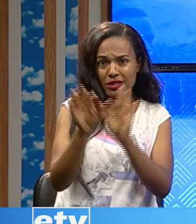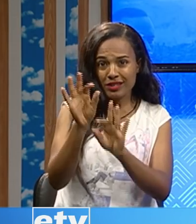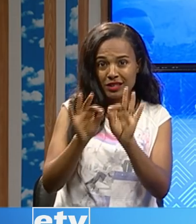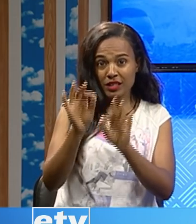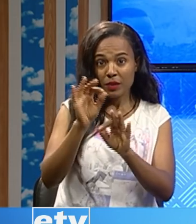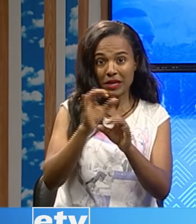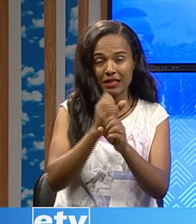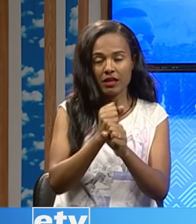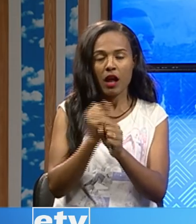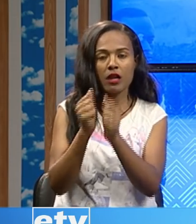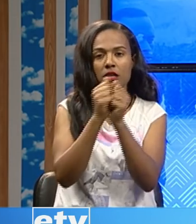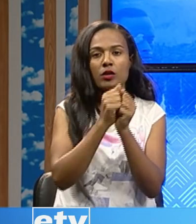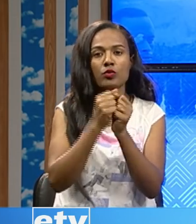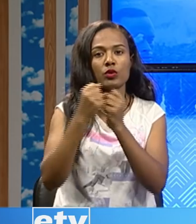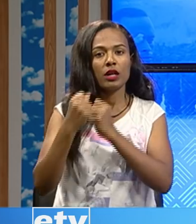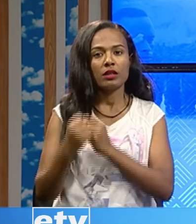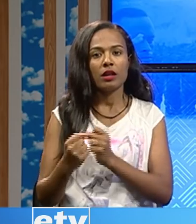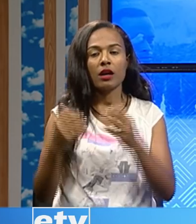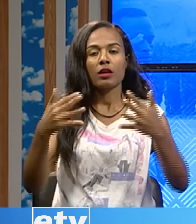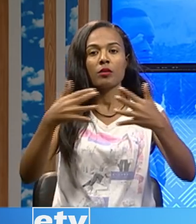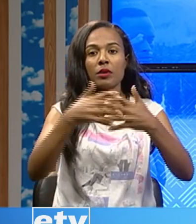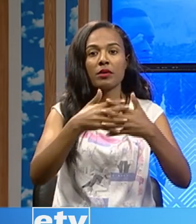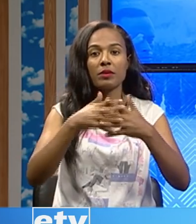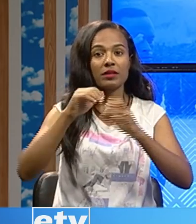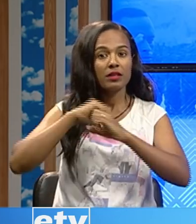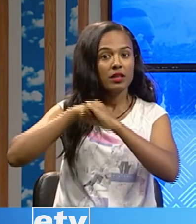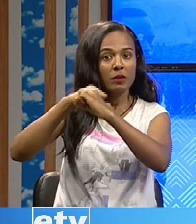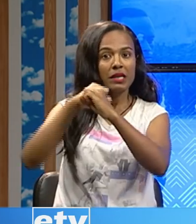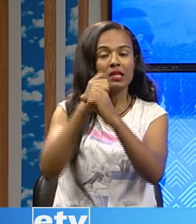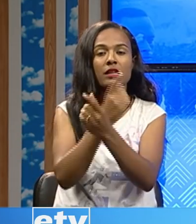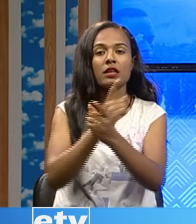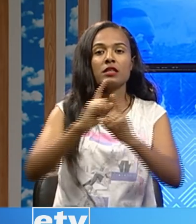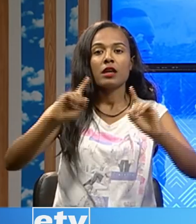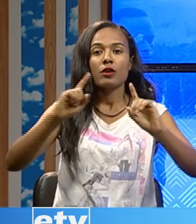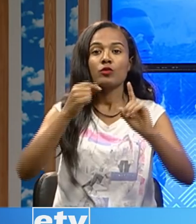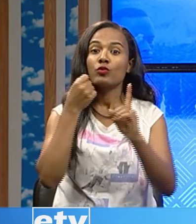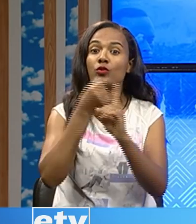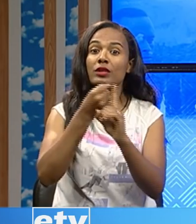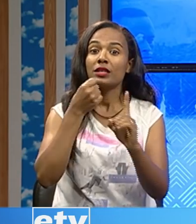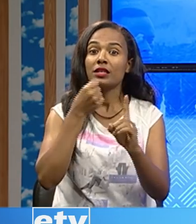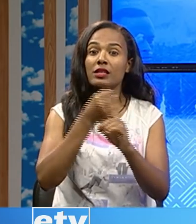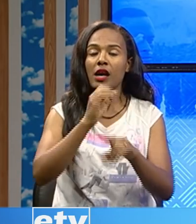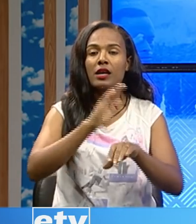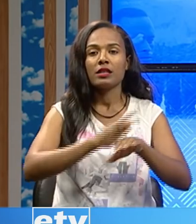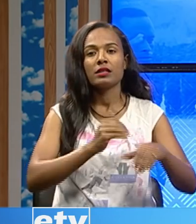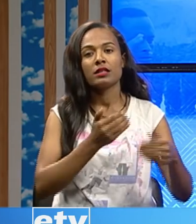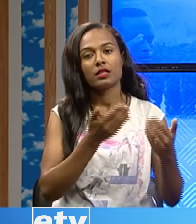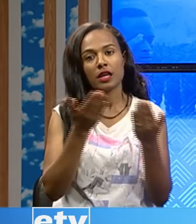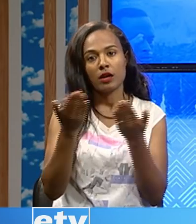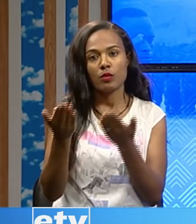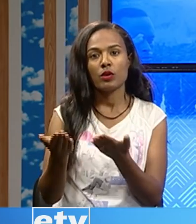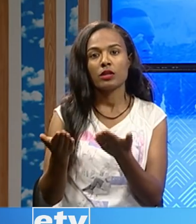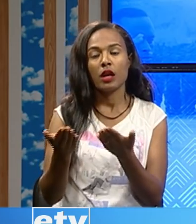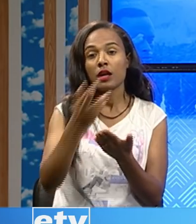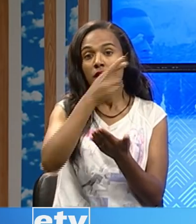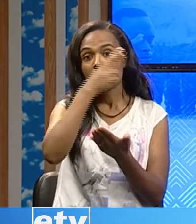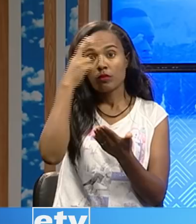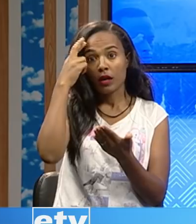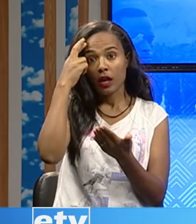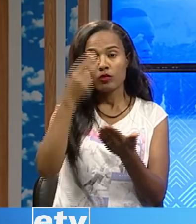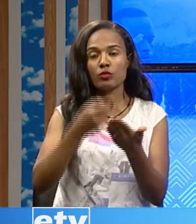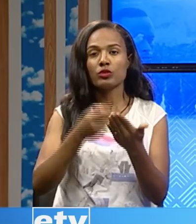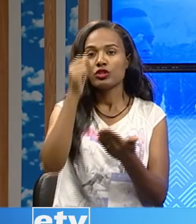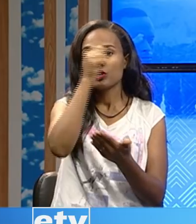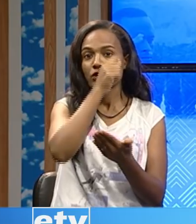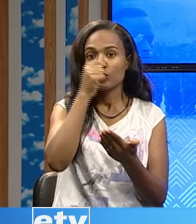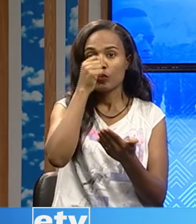አንድነቱን እያጠናከረ በህብረት እንዲመክት ለነጻነቱ እንዲዘምት ጥሪ ቀርቦለታል። ምክንያቱም ይቺ